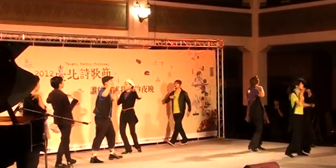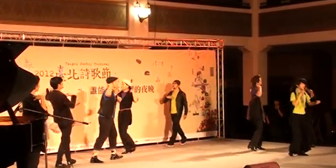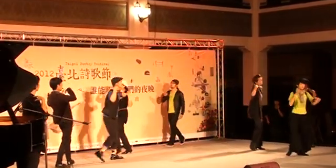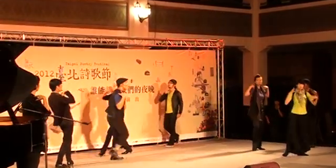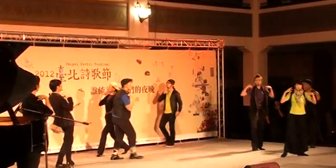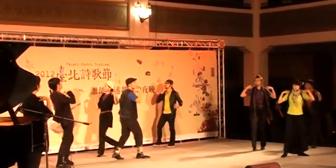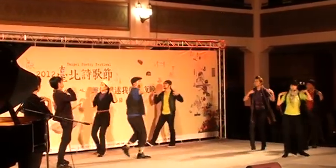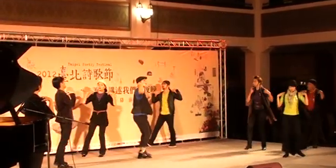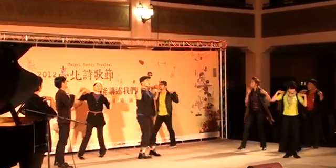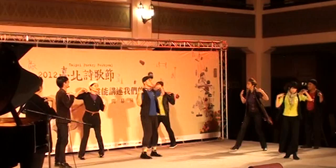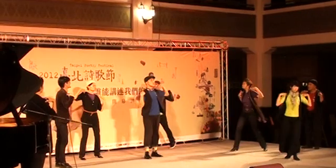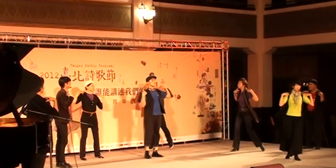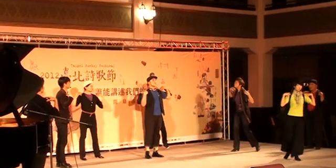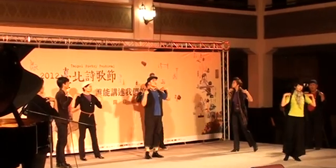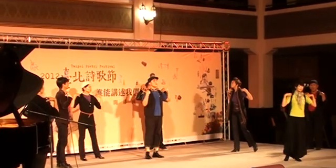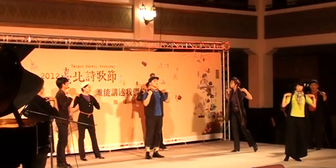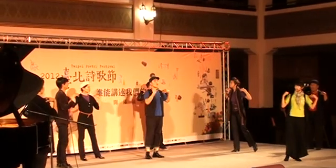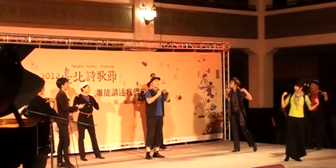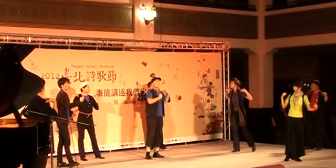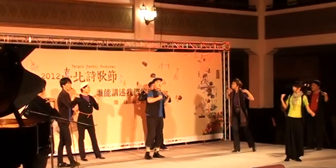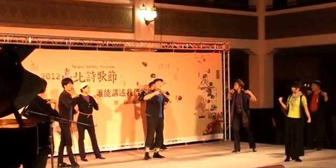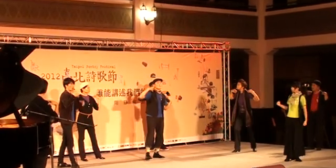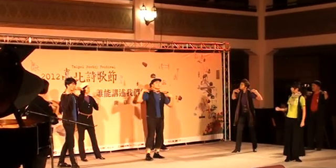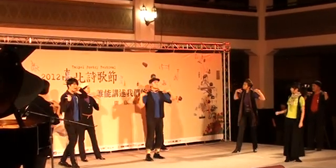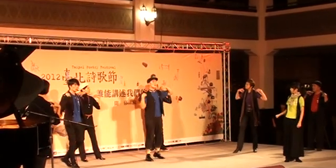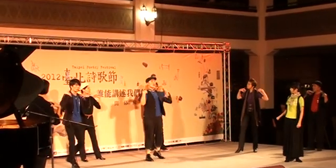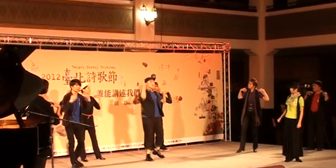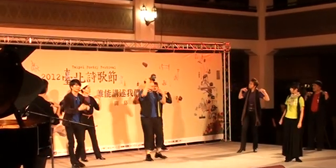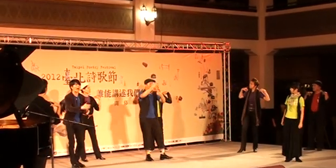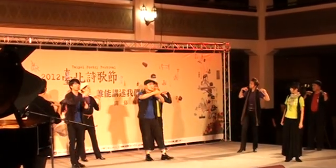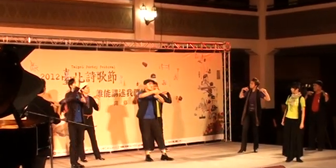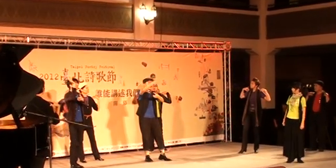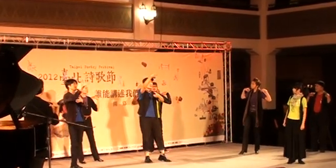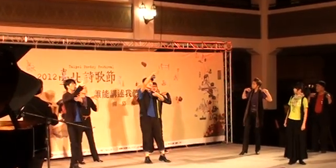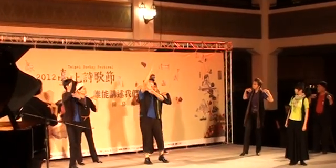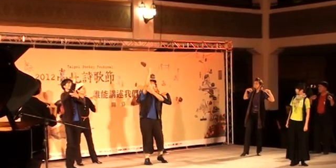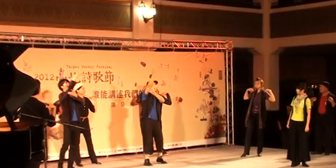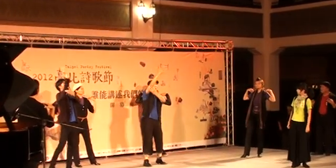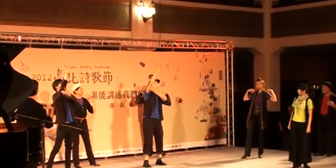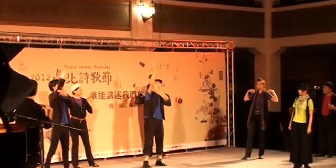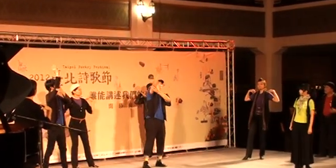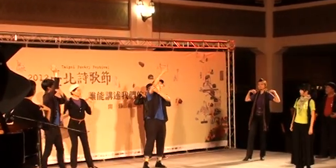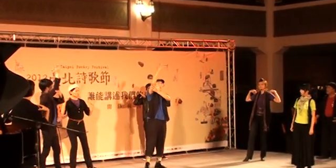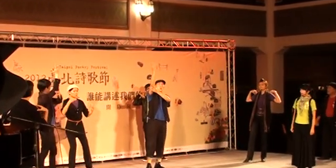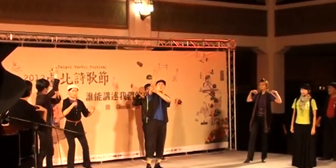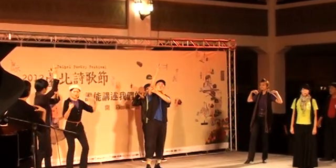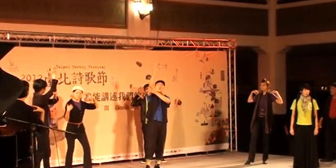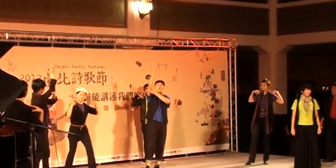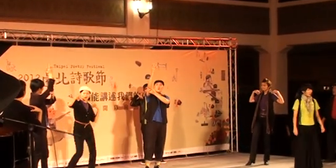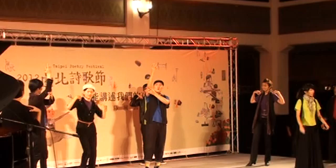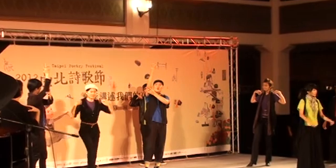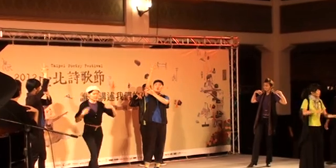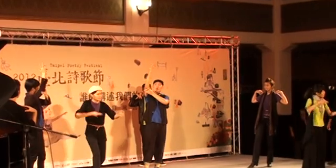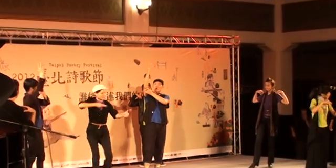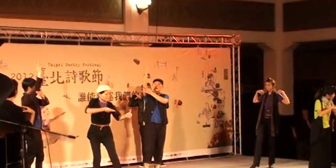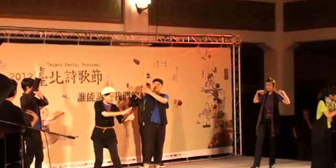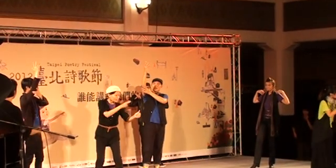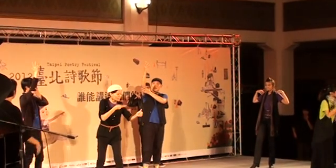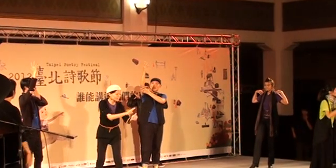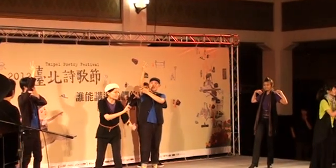是忙碌的， 我忙于摇洗火把， 我忙于雕塑